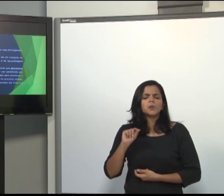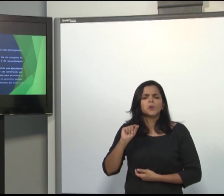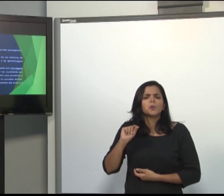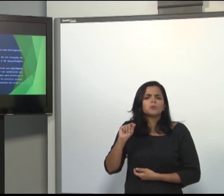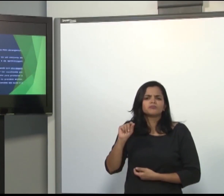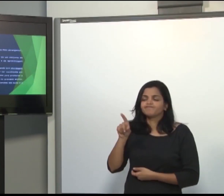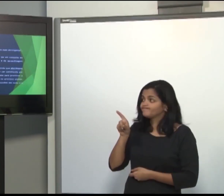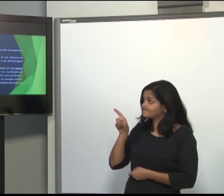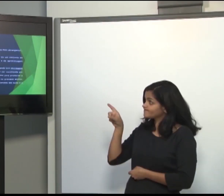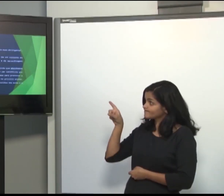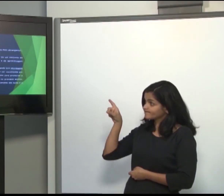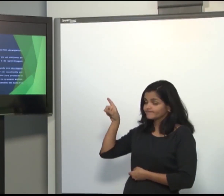Então, vejam.